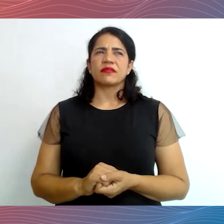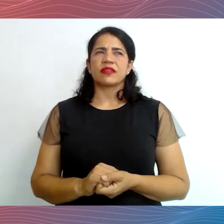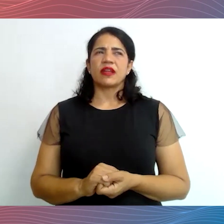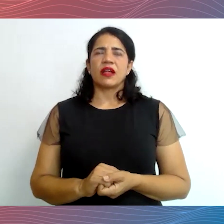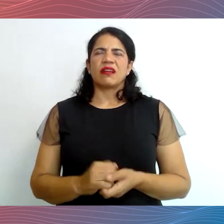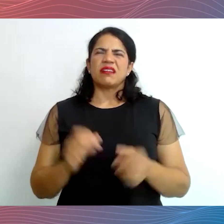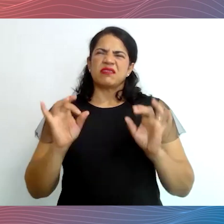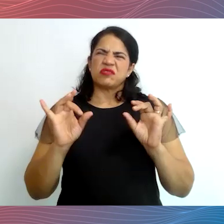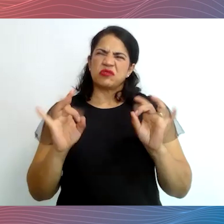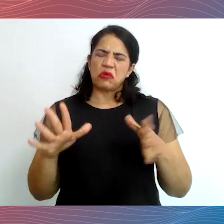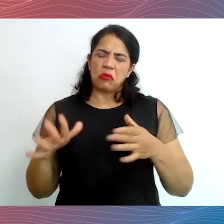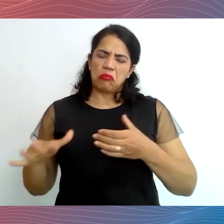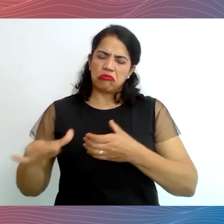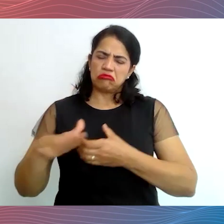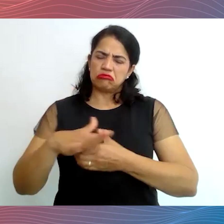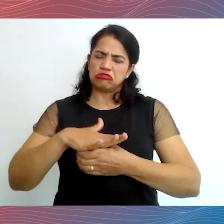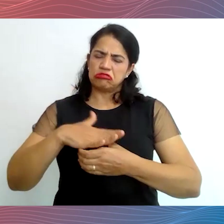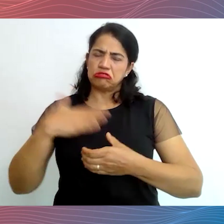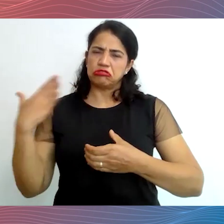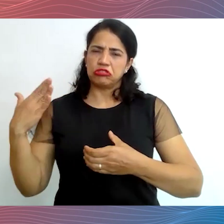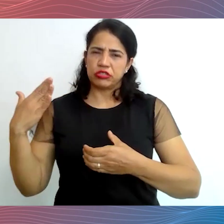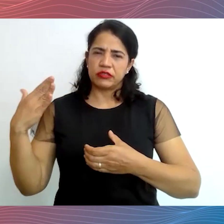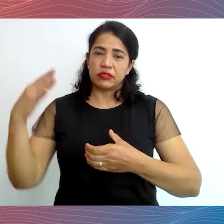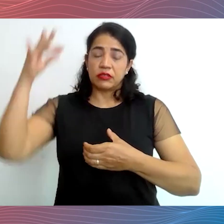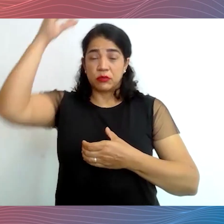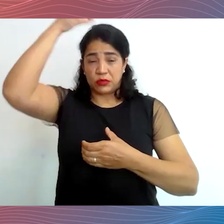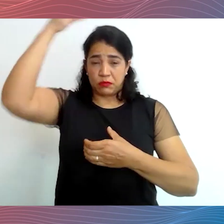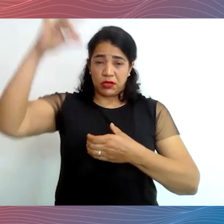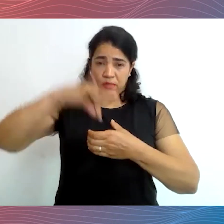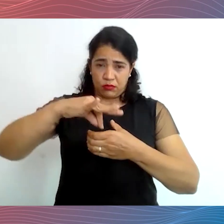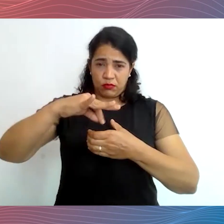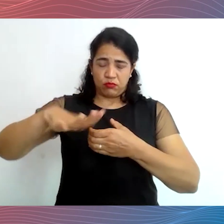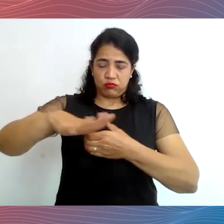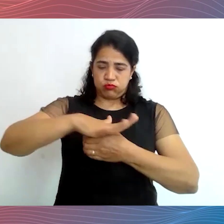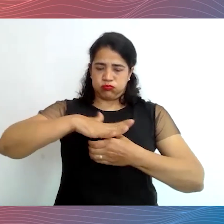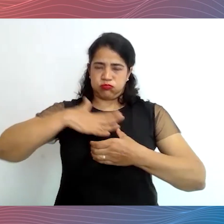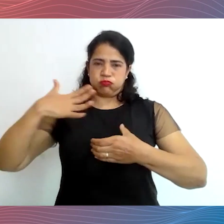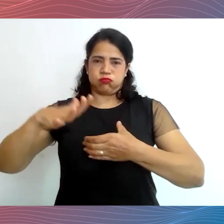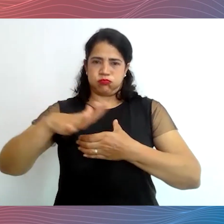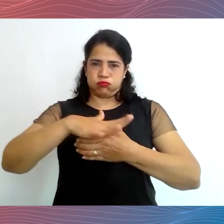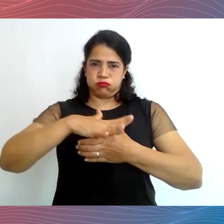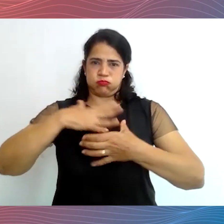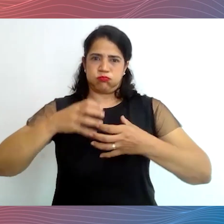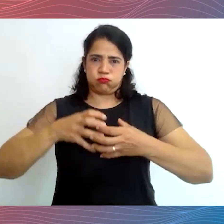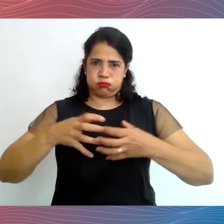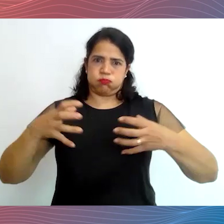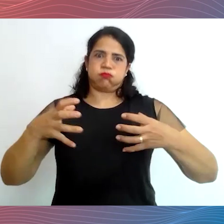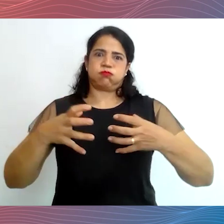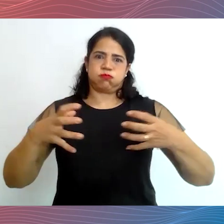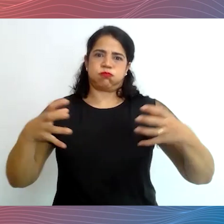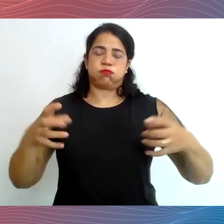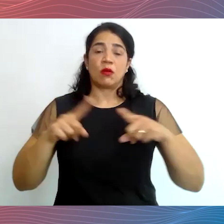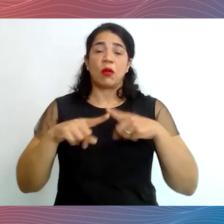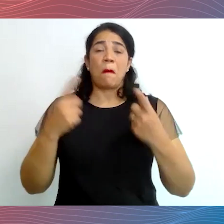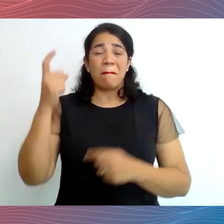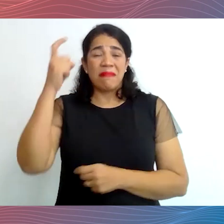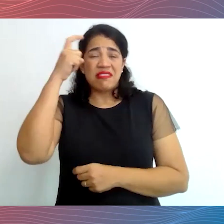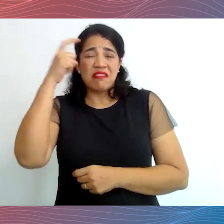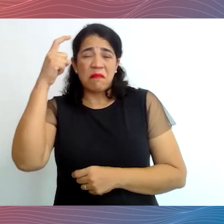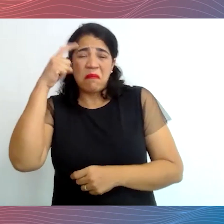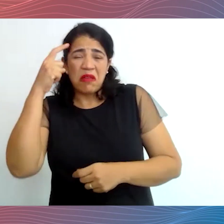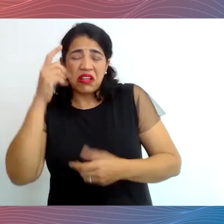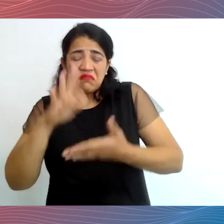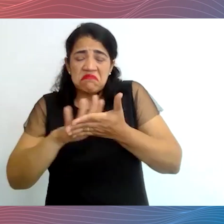a mente não ganha nada. É falar em línguas, tá? Por isso que havia essa prática de falar em línguas e tal.